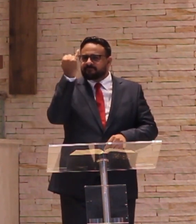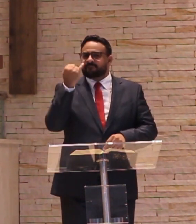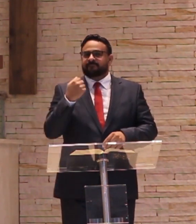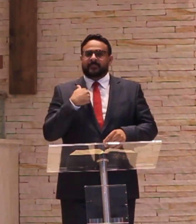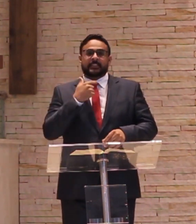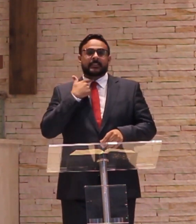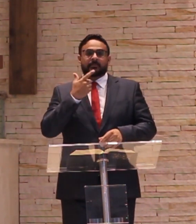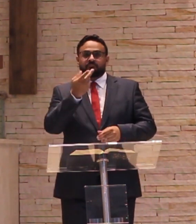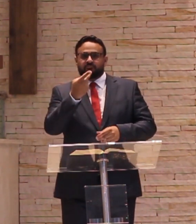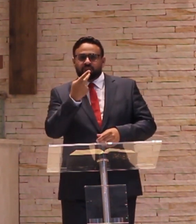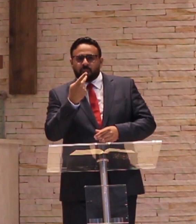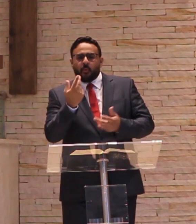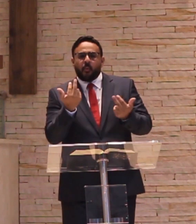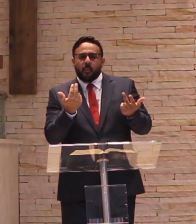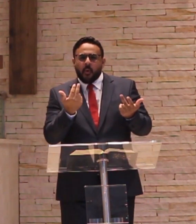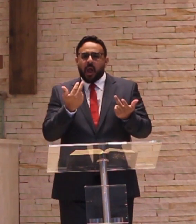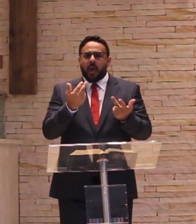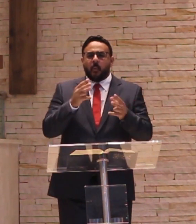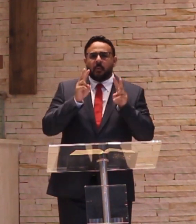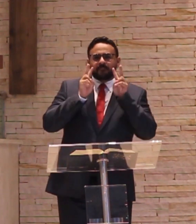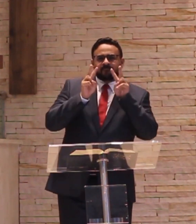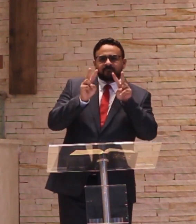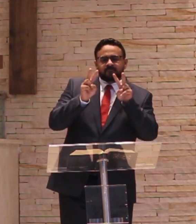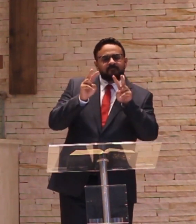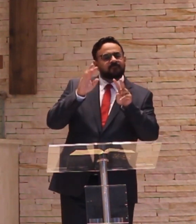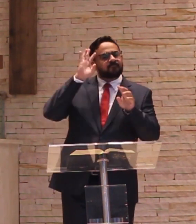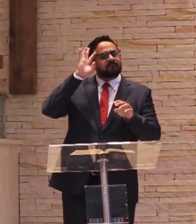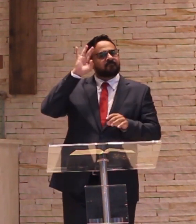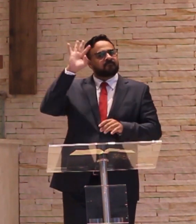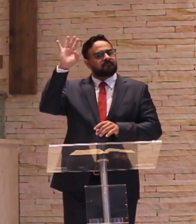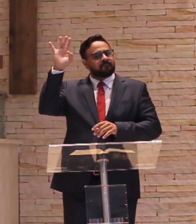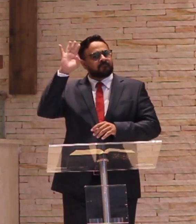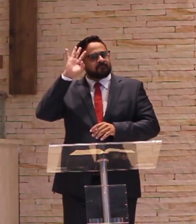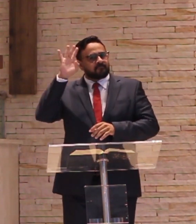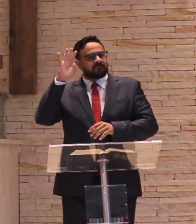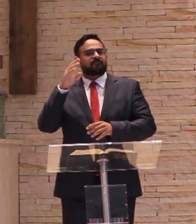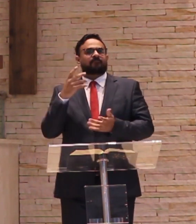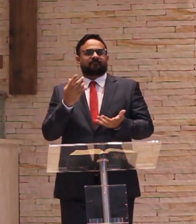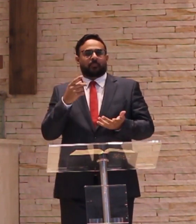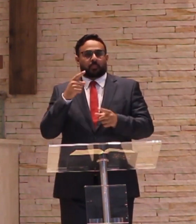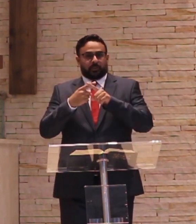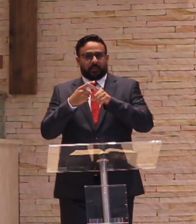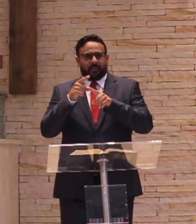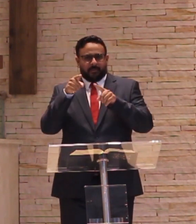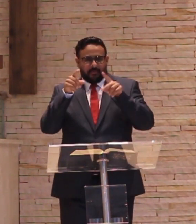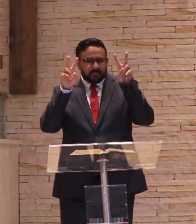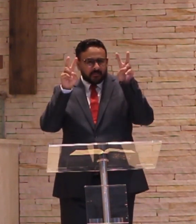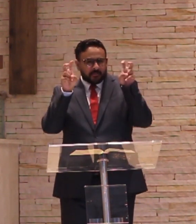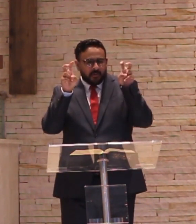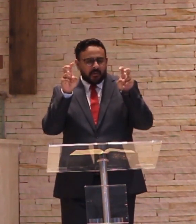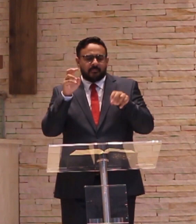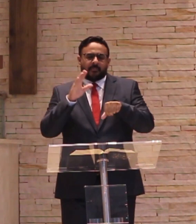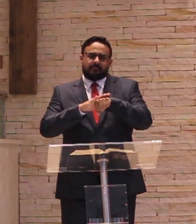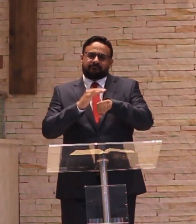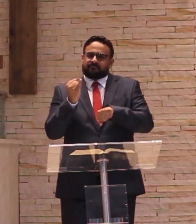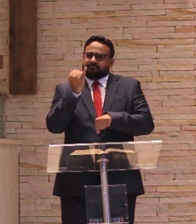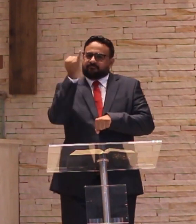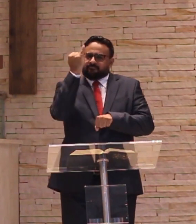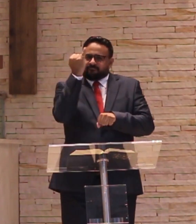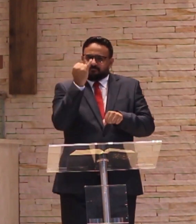tema muito importante que eu acredito que vai fazer a gente refletir e meditar neste assunto. Porque